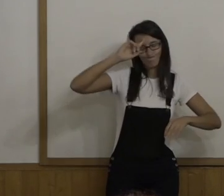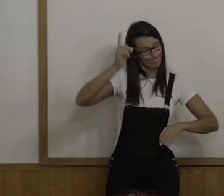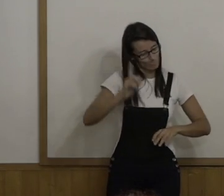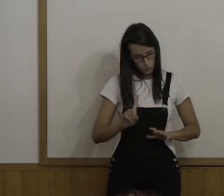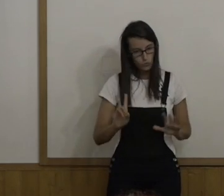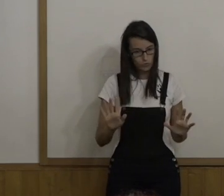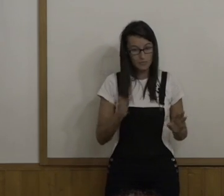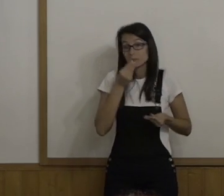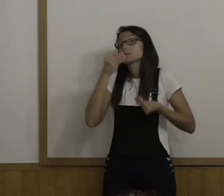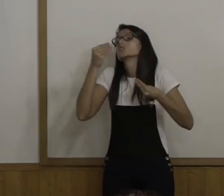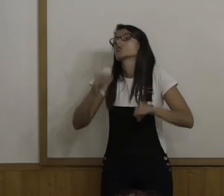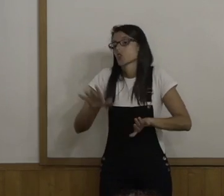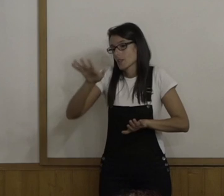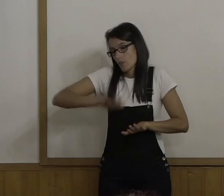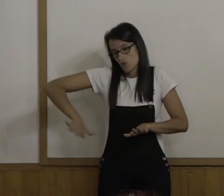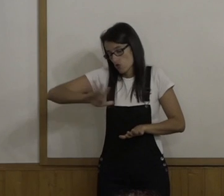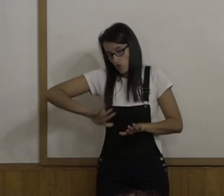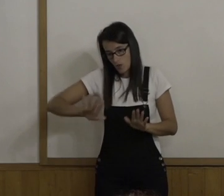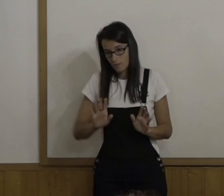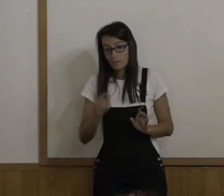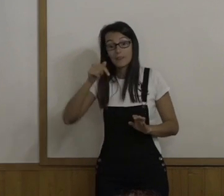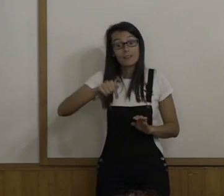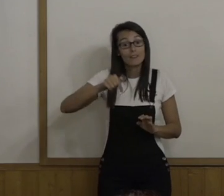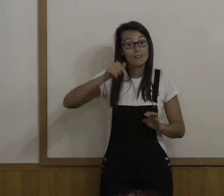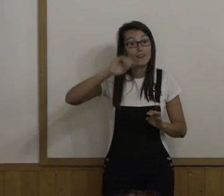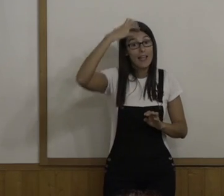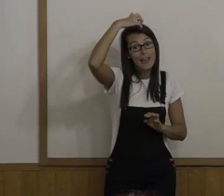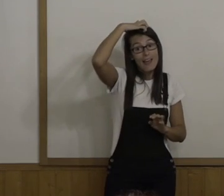cuentan, se cuenta por aquí, y es que la reina